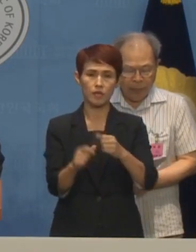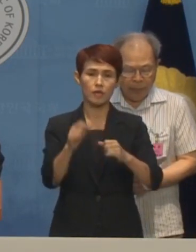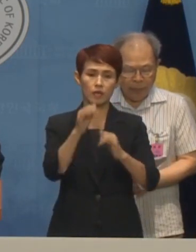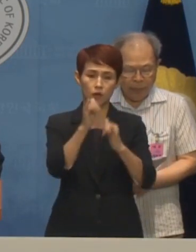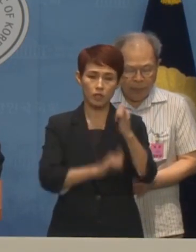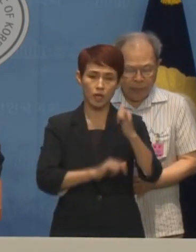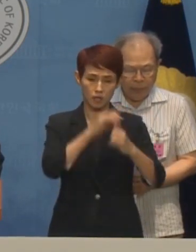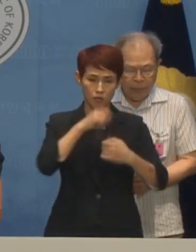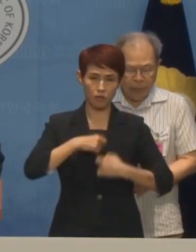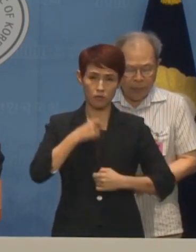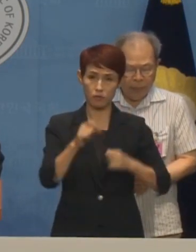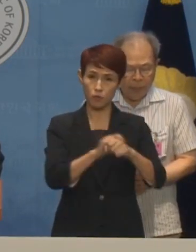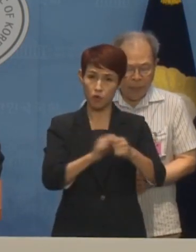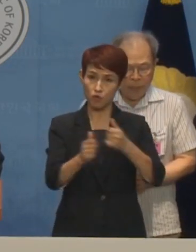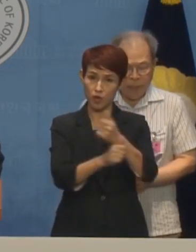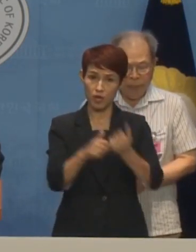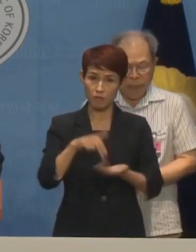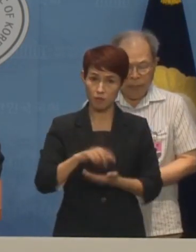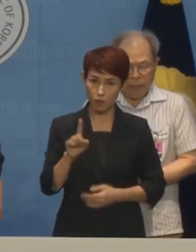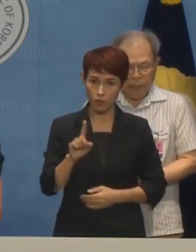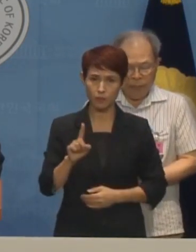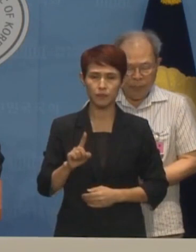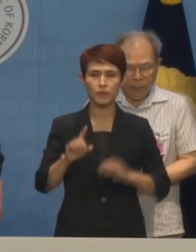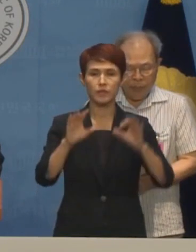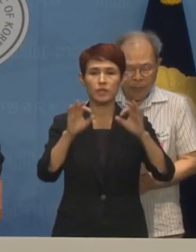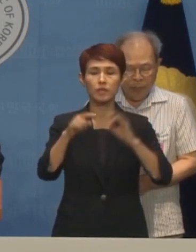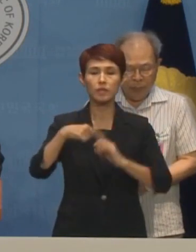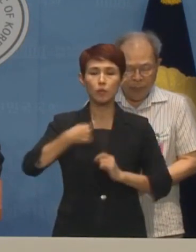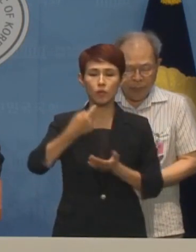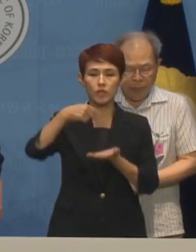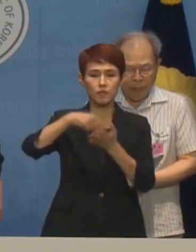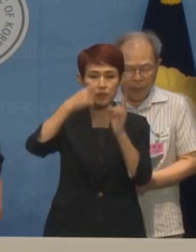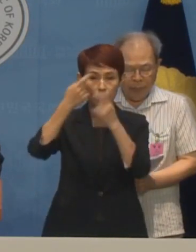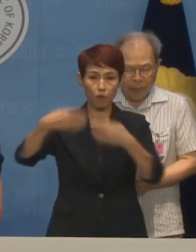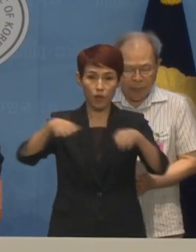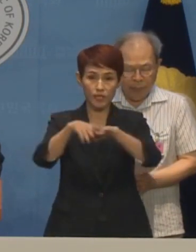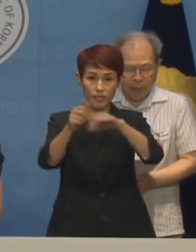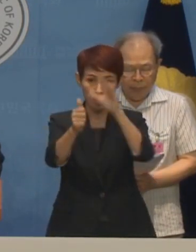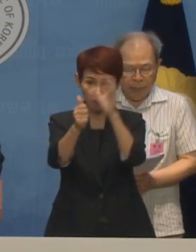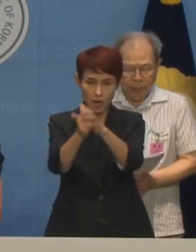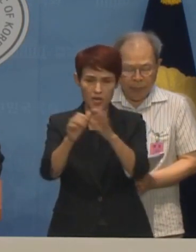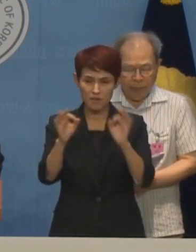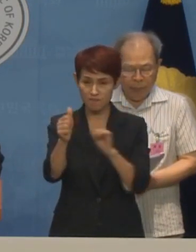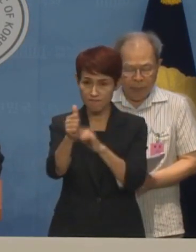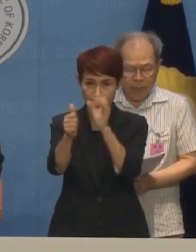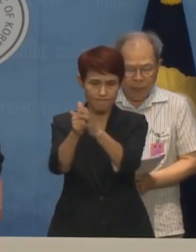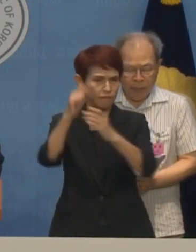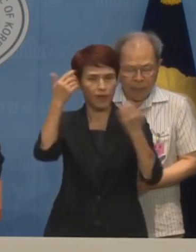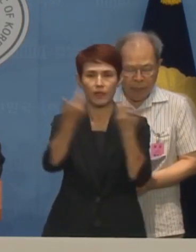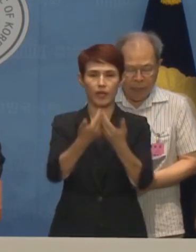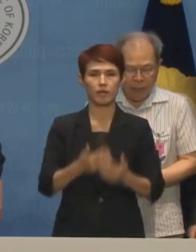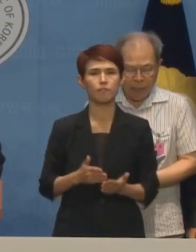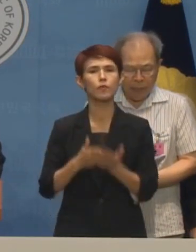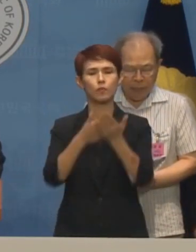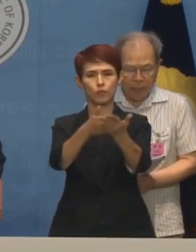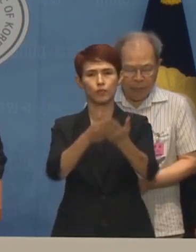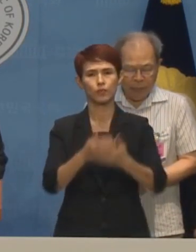특별위원회 일동은 김영석 독립기념관장 임명에 반대하며 다음과 같이